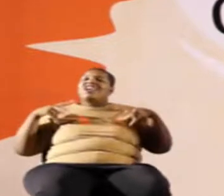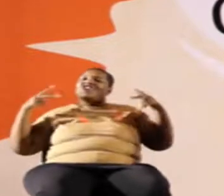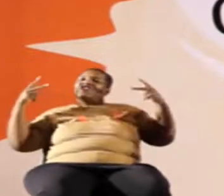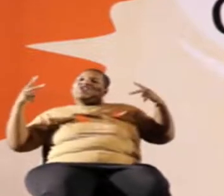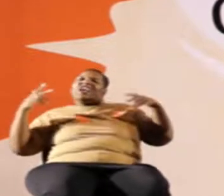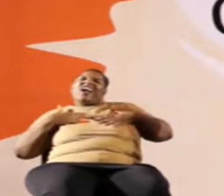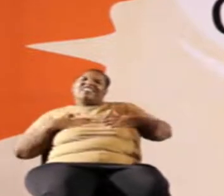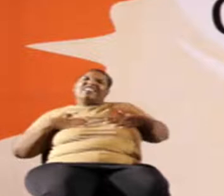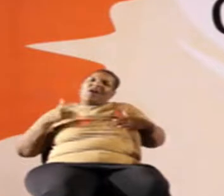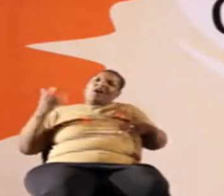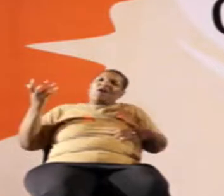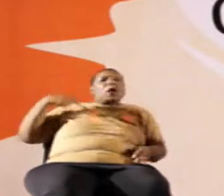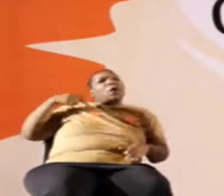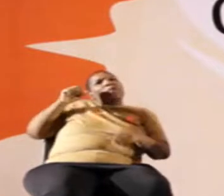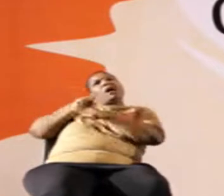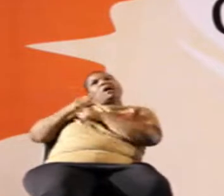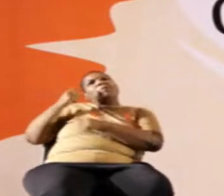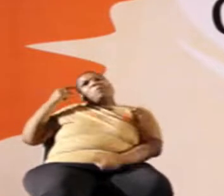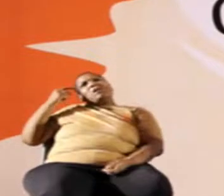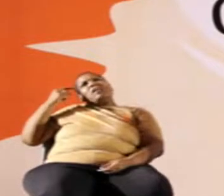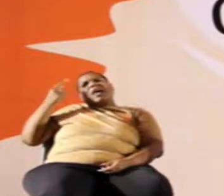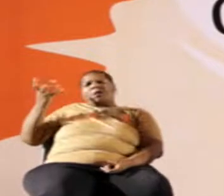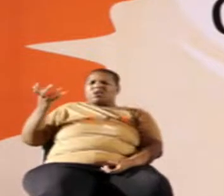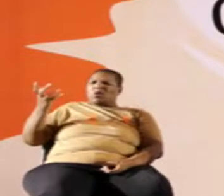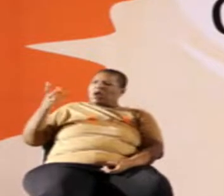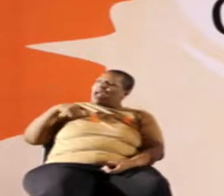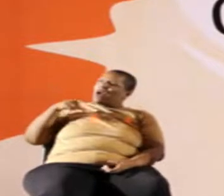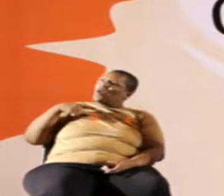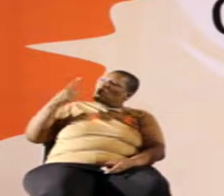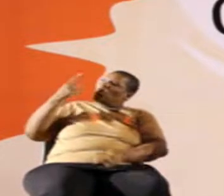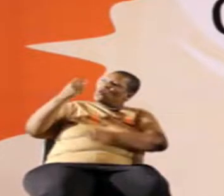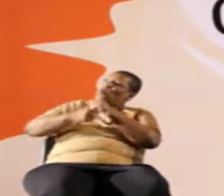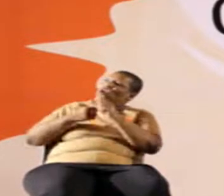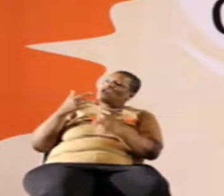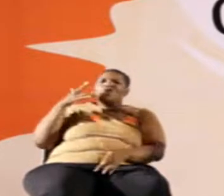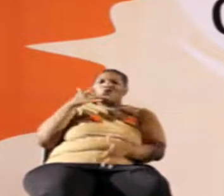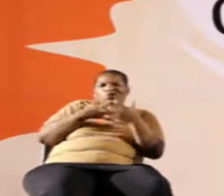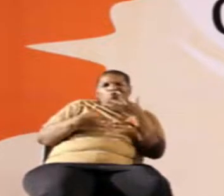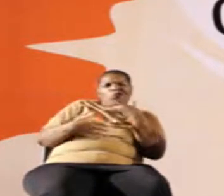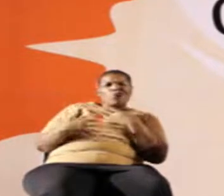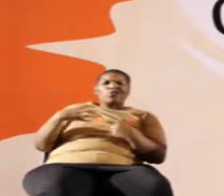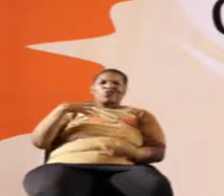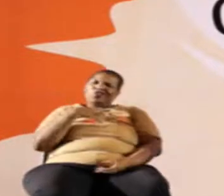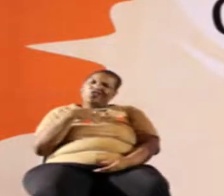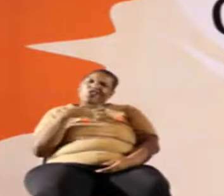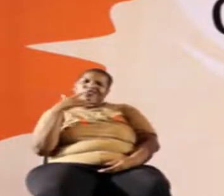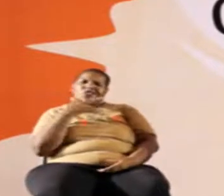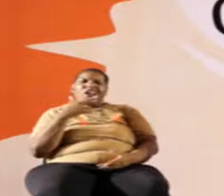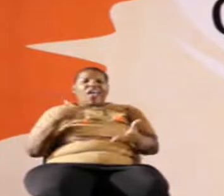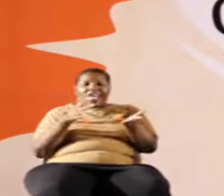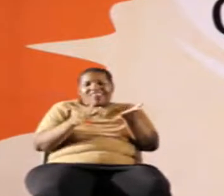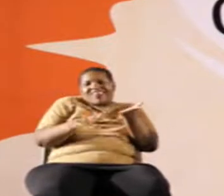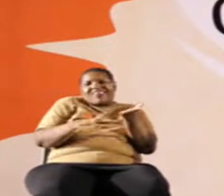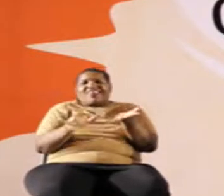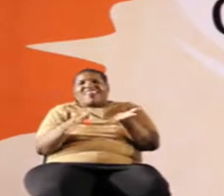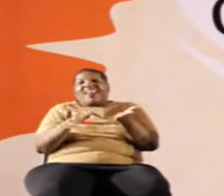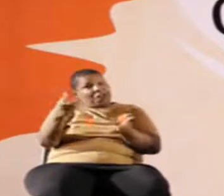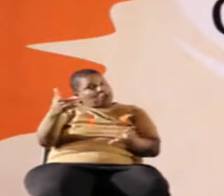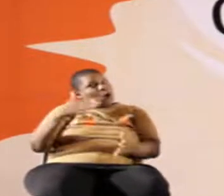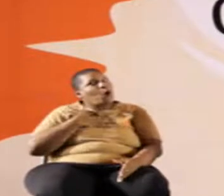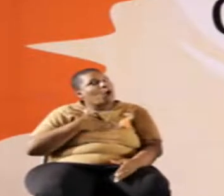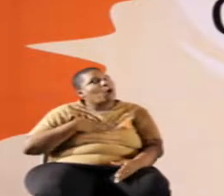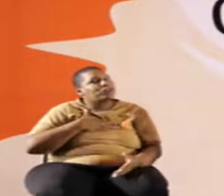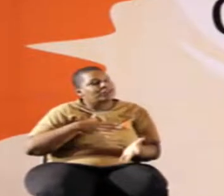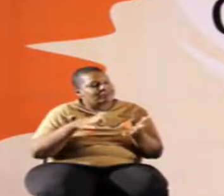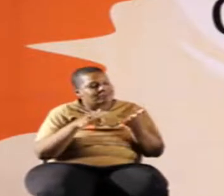Eu falei assim, eu quero parar para pensar, mas quero pensar por um ângulo gostoso. E, gente, gostoso para mim é samba. Né? Para quem gosta de